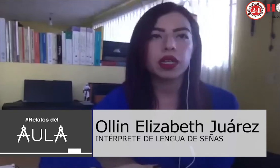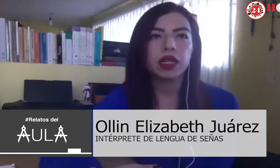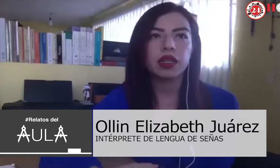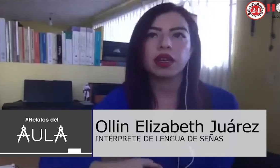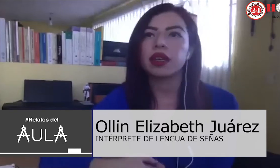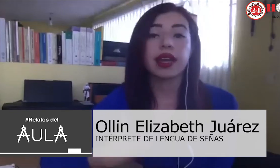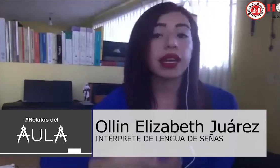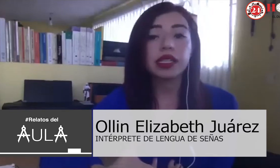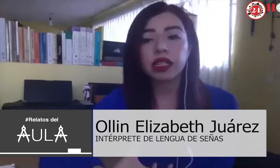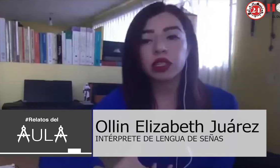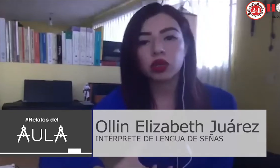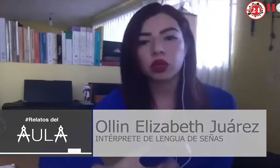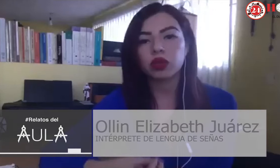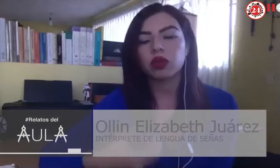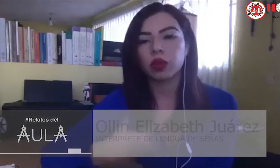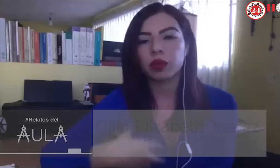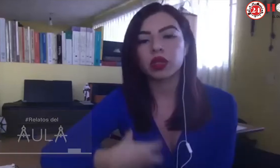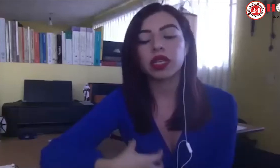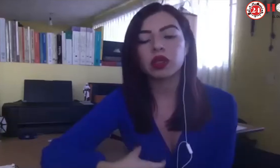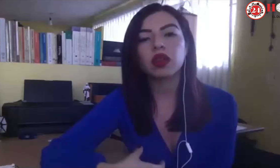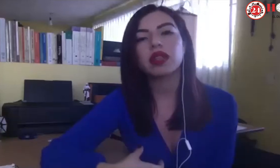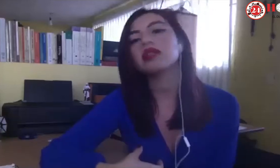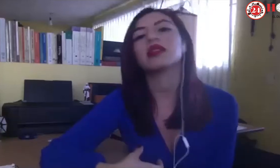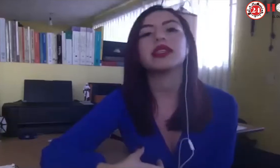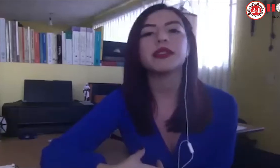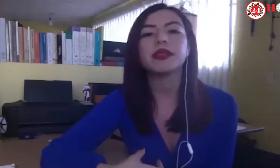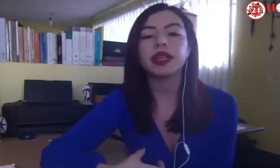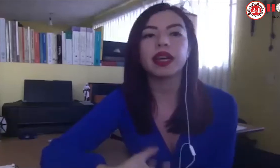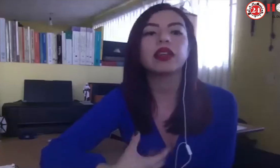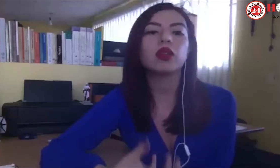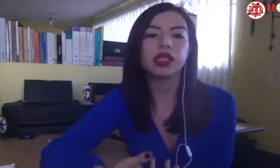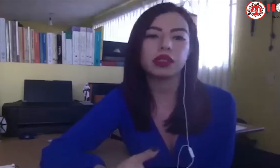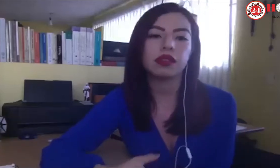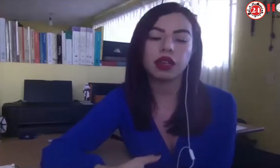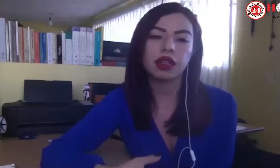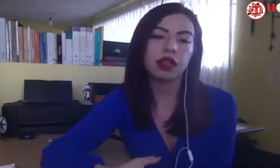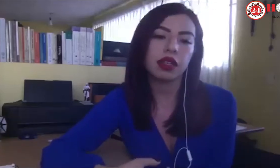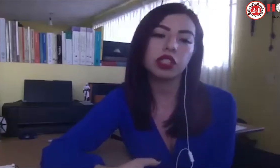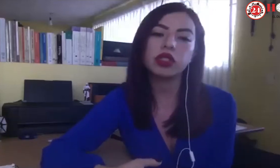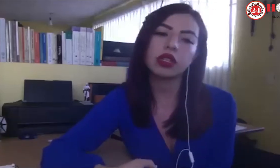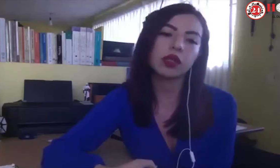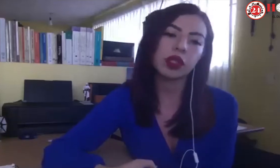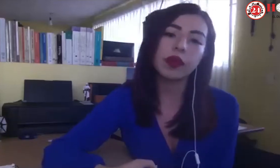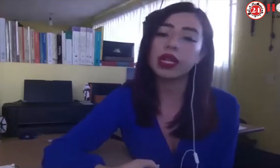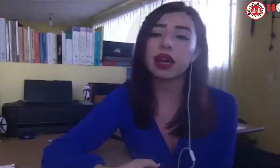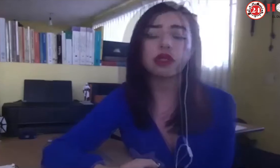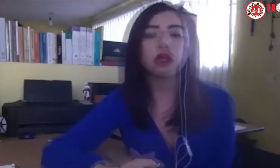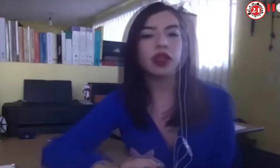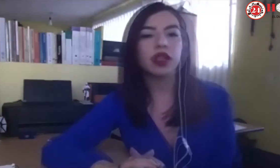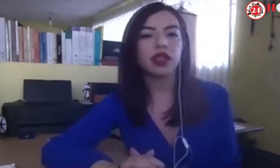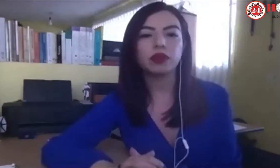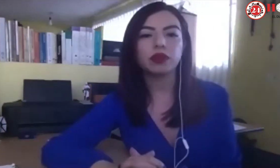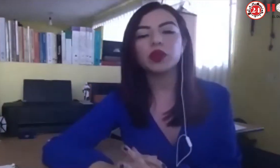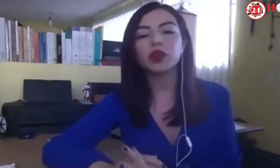y a qué ellos son como personas sordas acreedores de derechos y de responsabilidades.